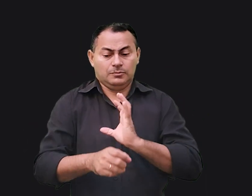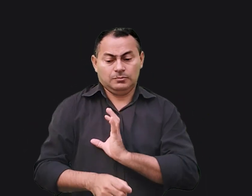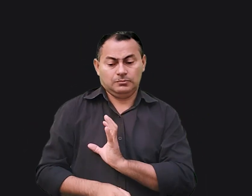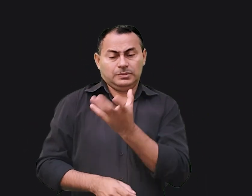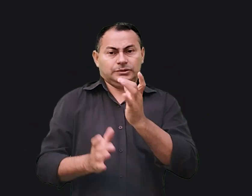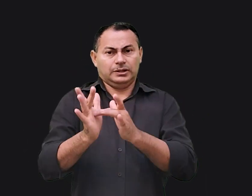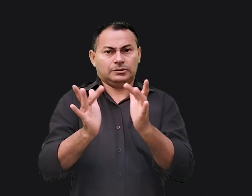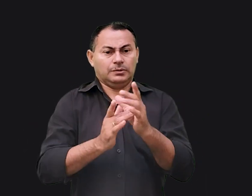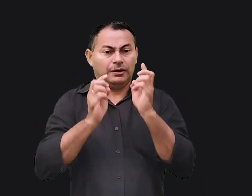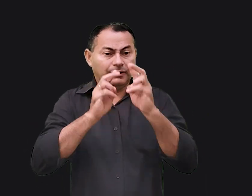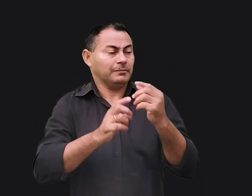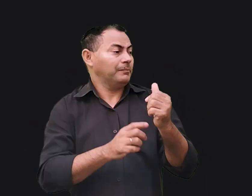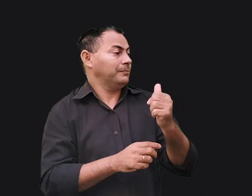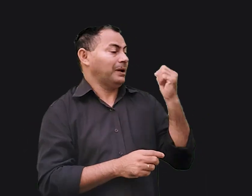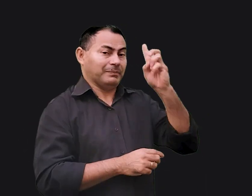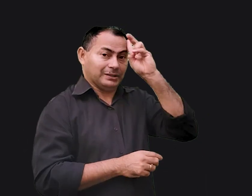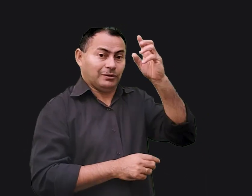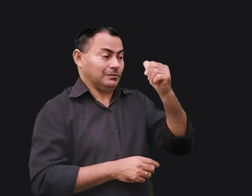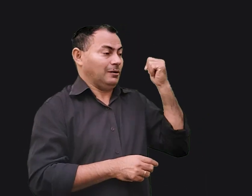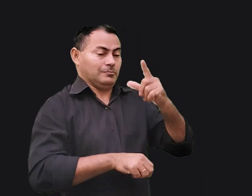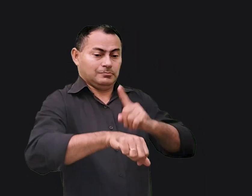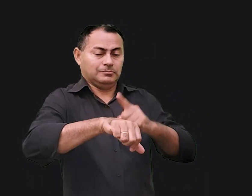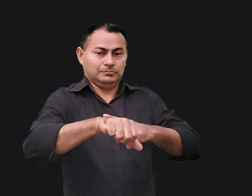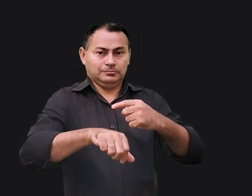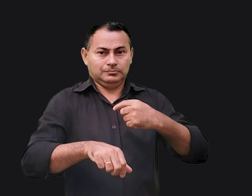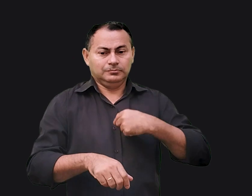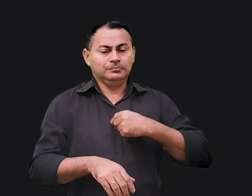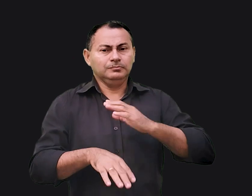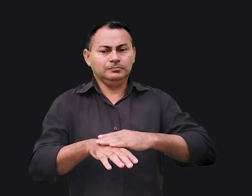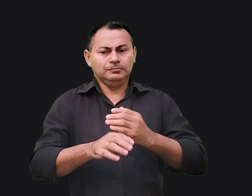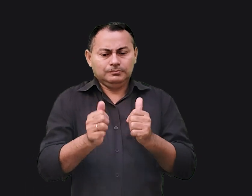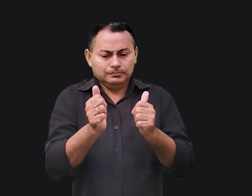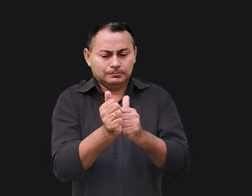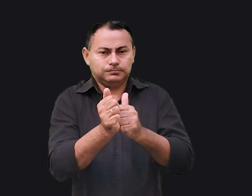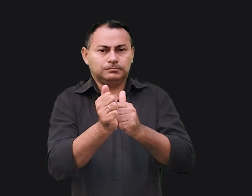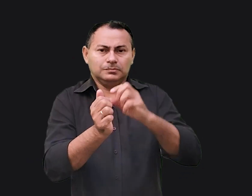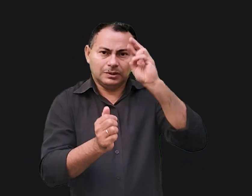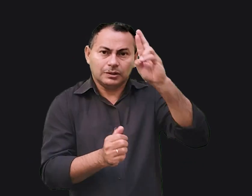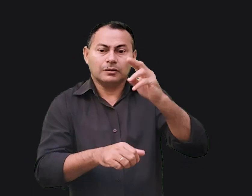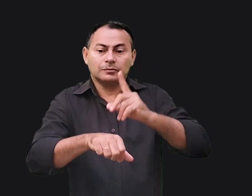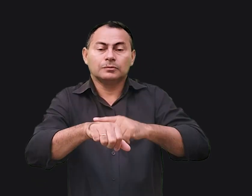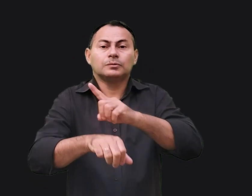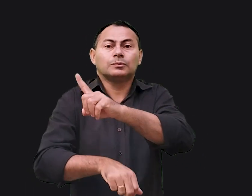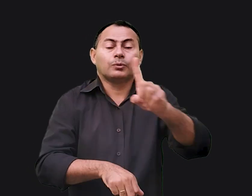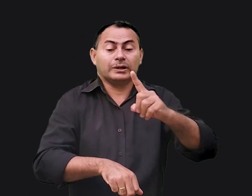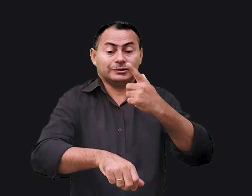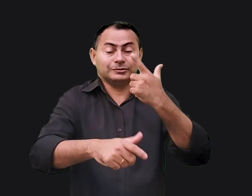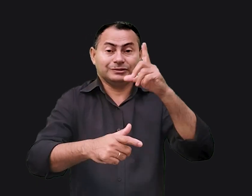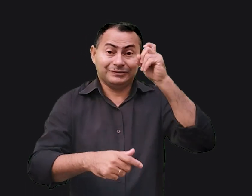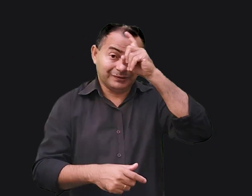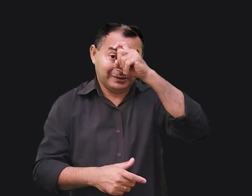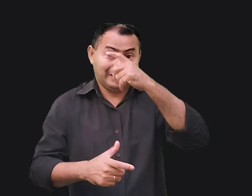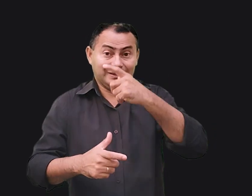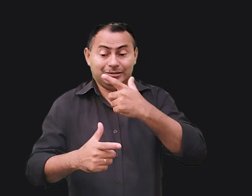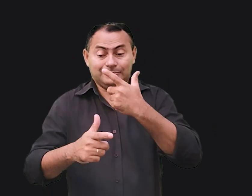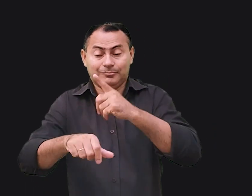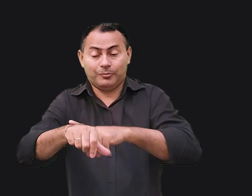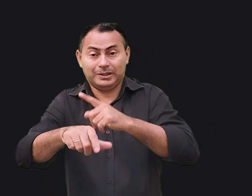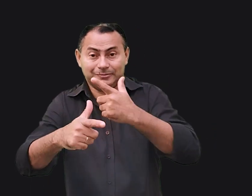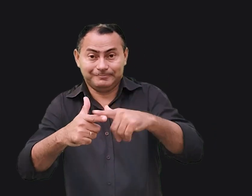converti a Jesus e olhando para trás, vejo que os momentos que fiquei mais perto do Senhor foram durante as tempestades. Não quer dizer